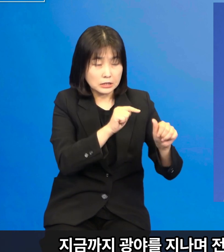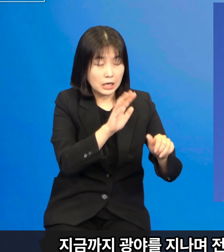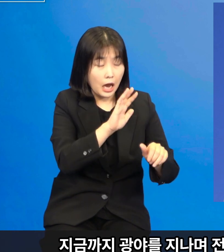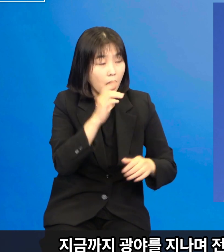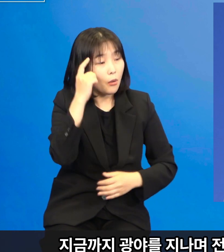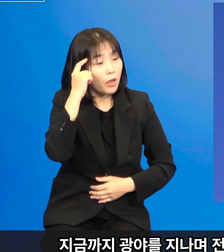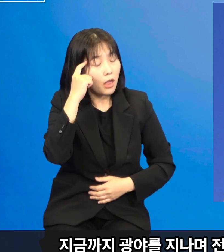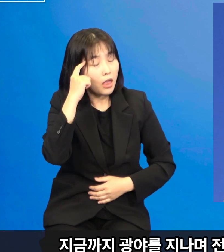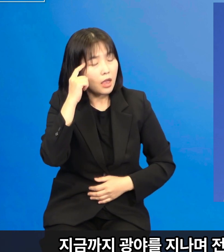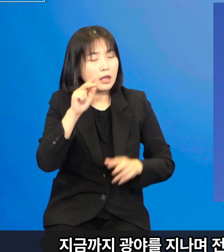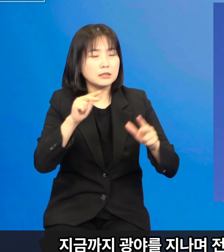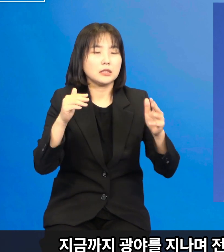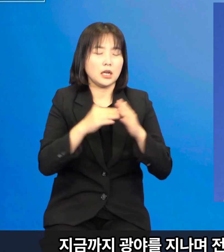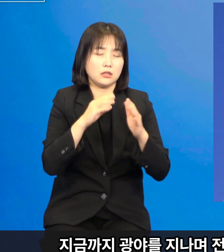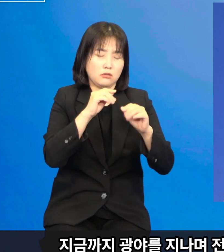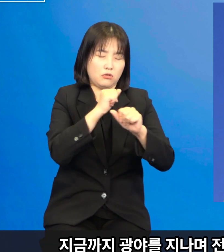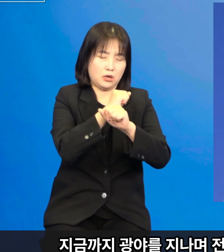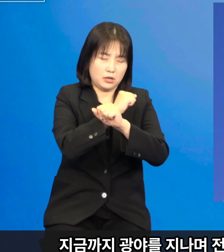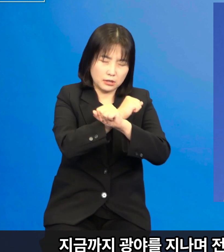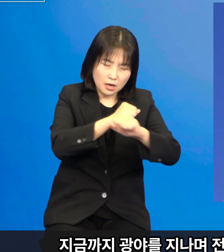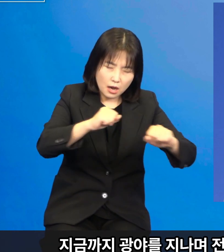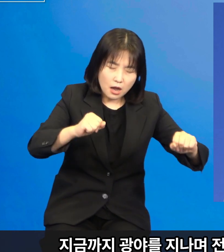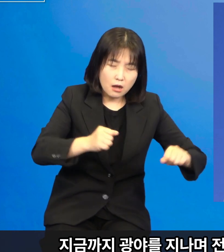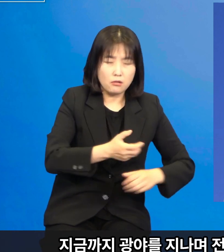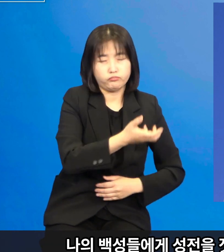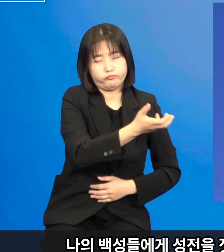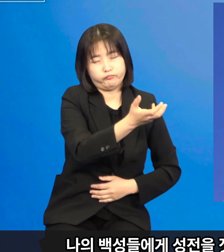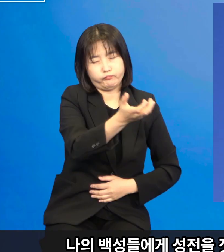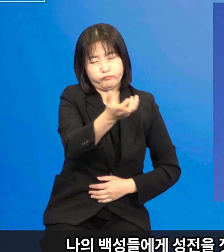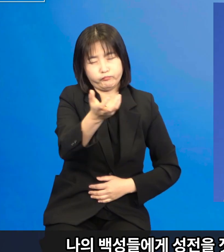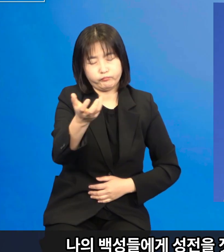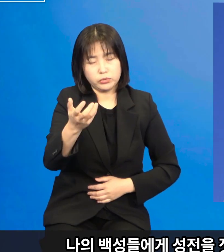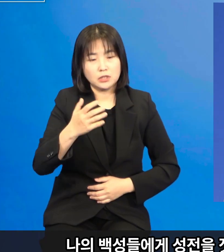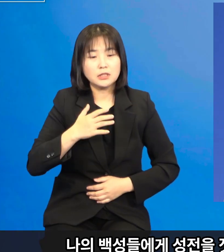지금까지 광야를 지나며 전쟁을 치르며 많은 고생을